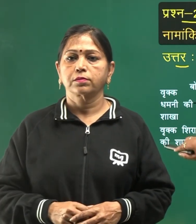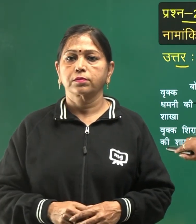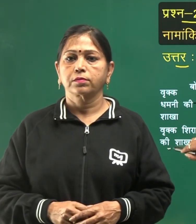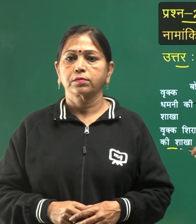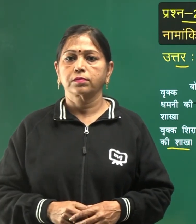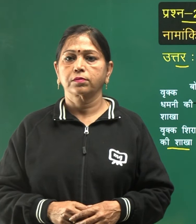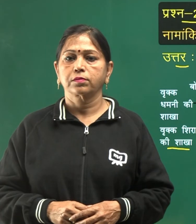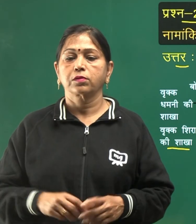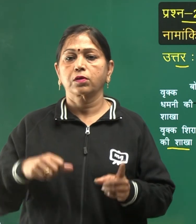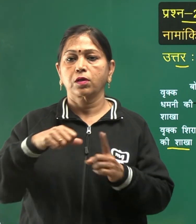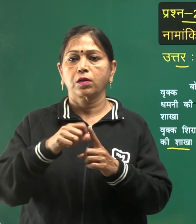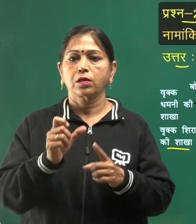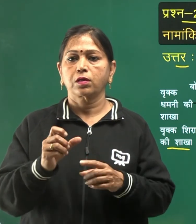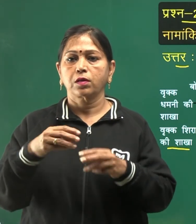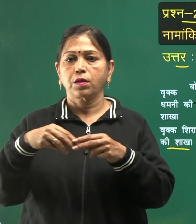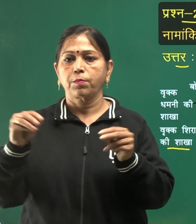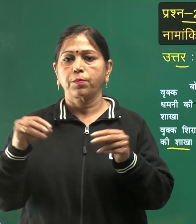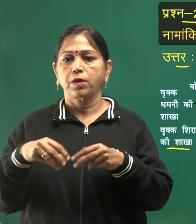इवरक शिरा की शाखा,